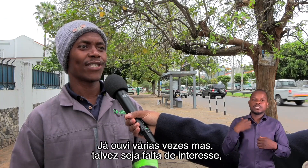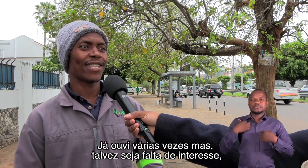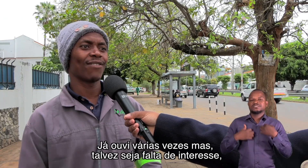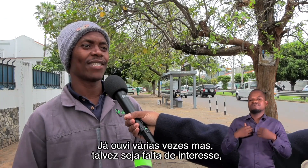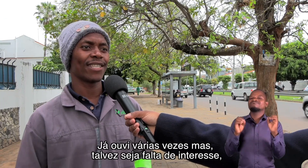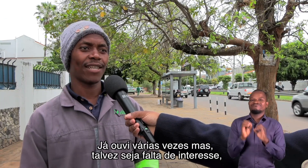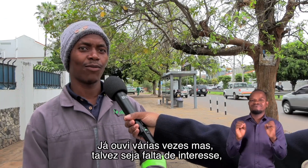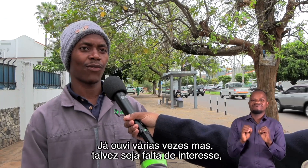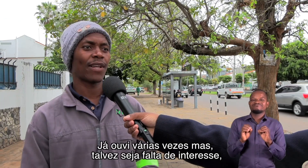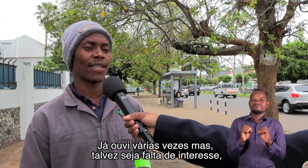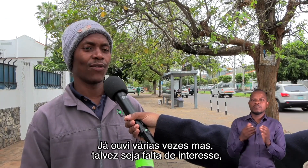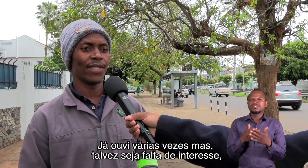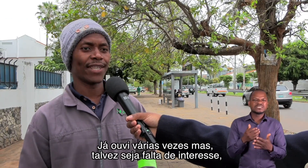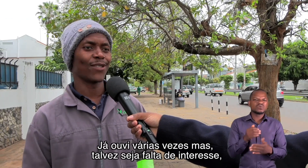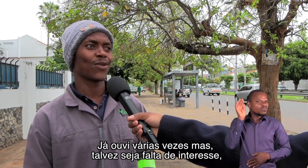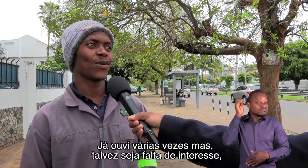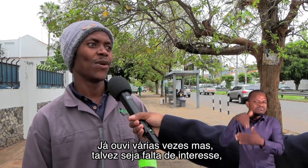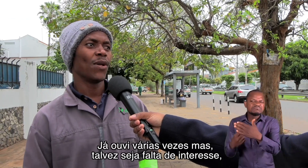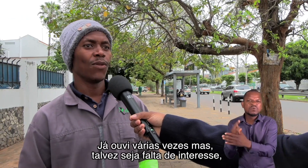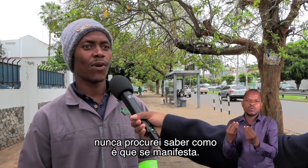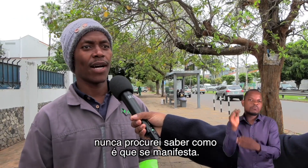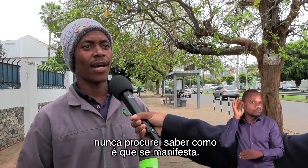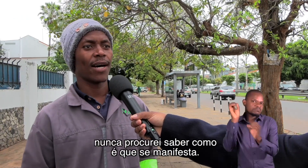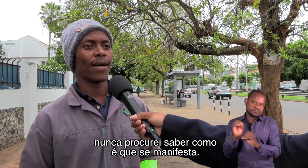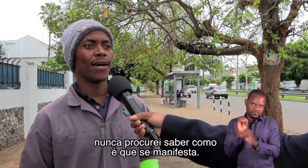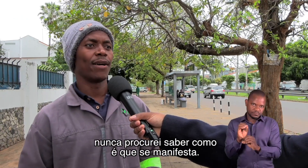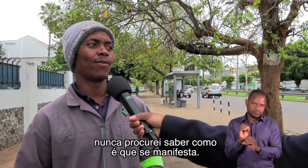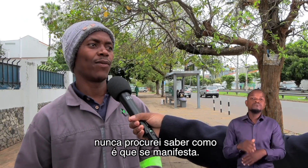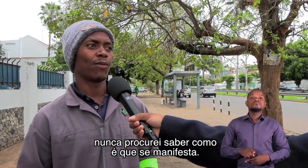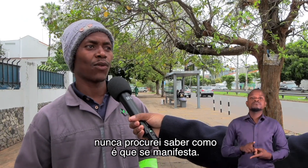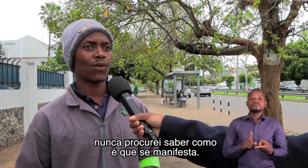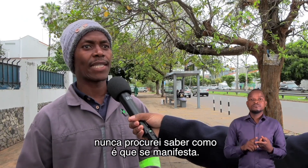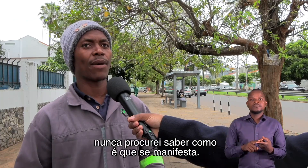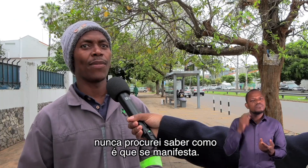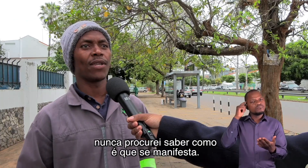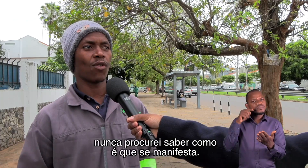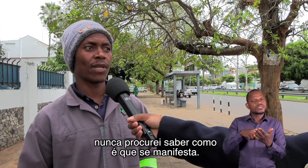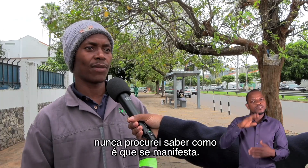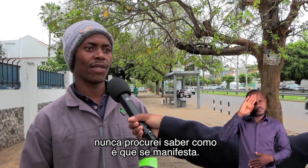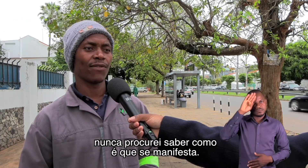se talvez seja por falta de interesse. Nunca procurei saber como é que se